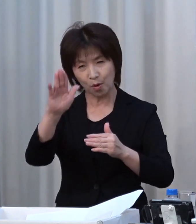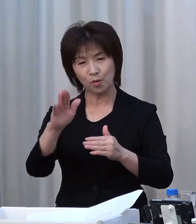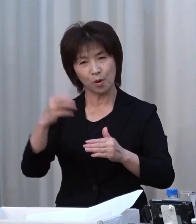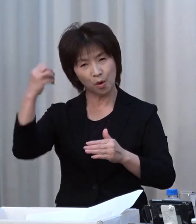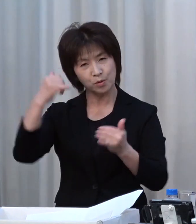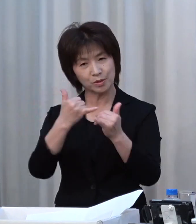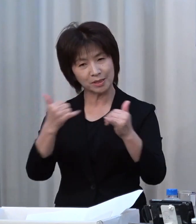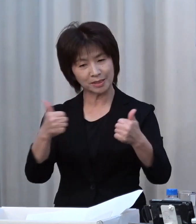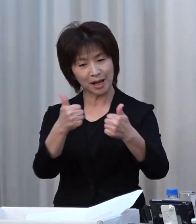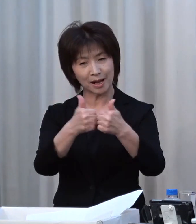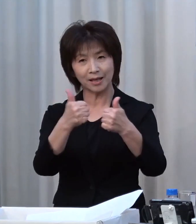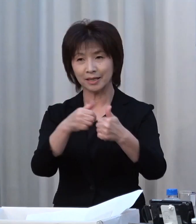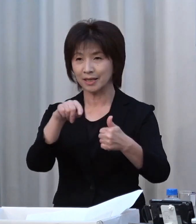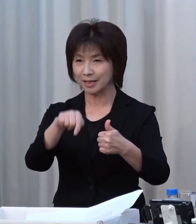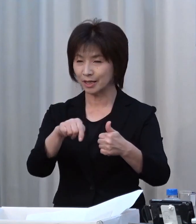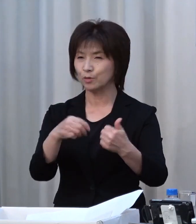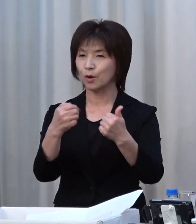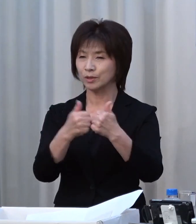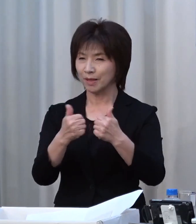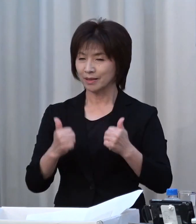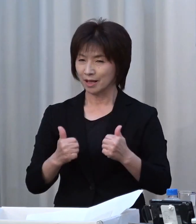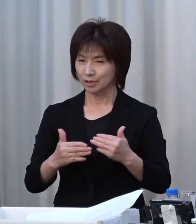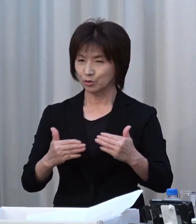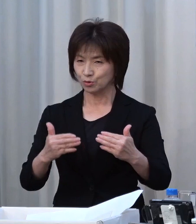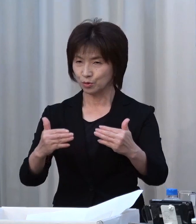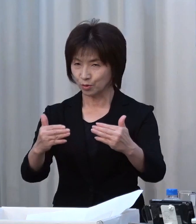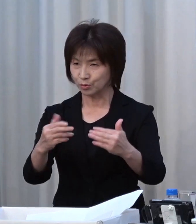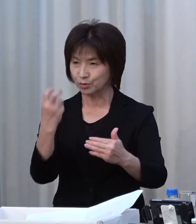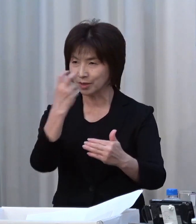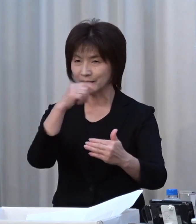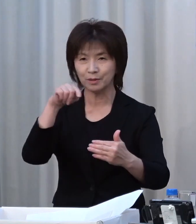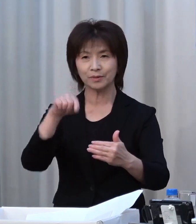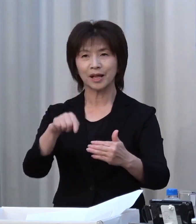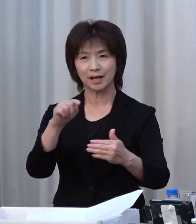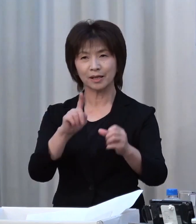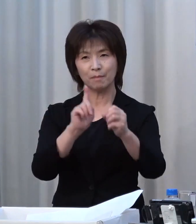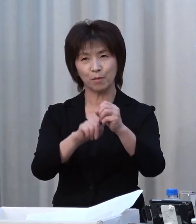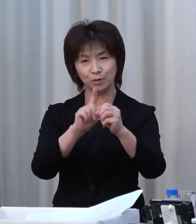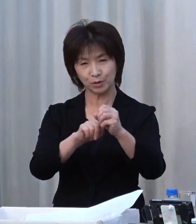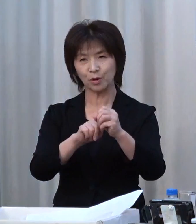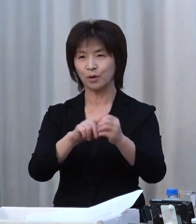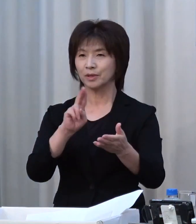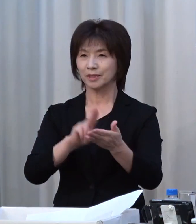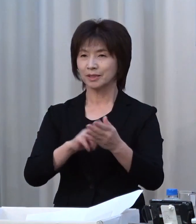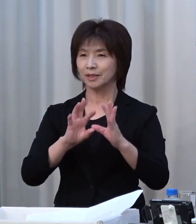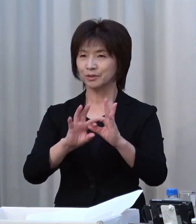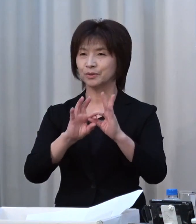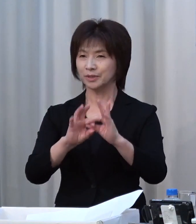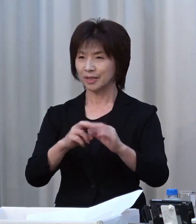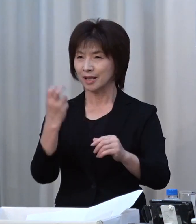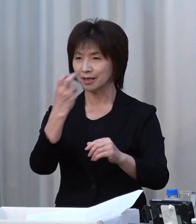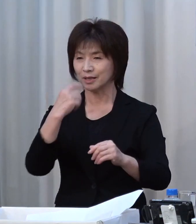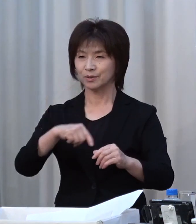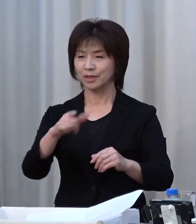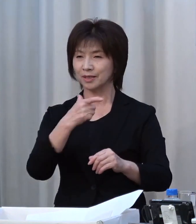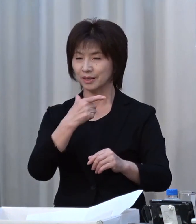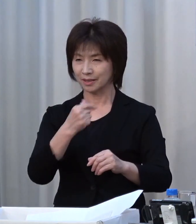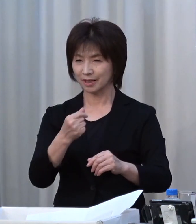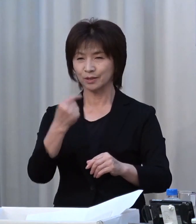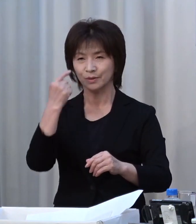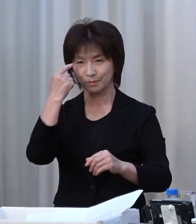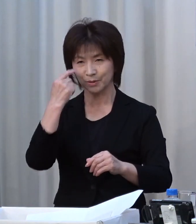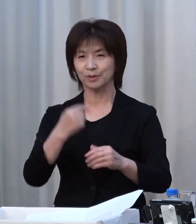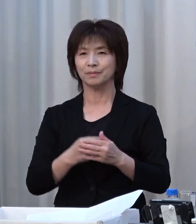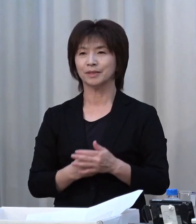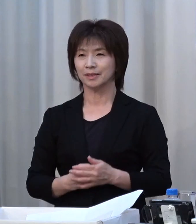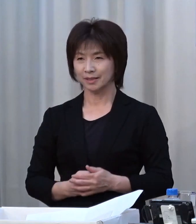者会議を設置しですね、進捗管理を図る中で目標の設定等について検討してまいりたいと、そのように思っ